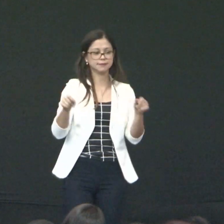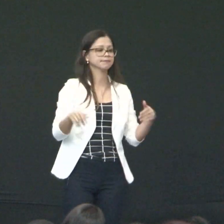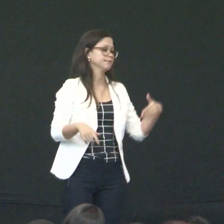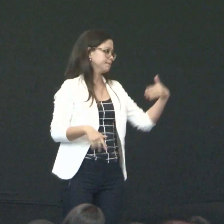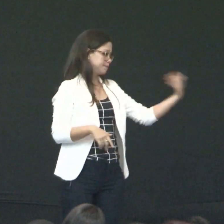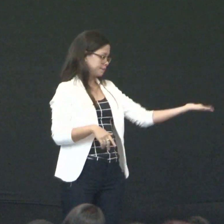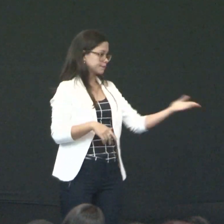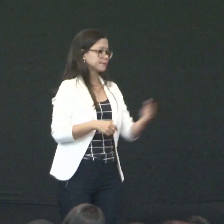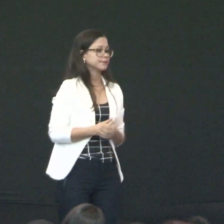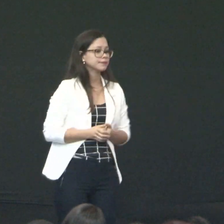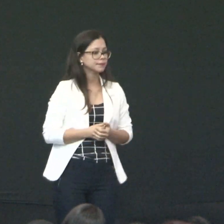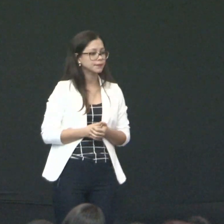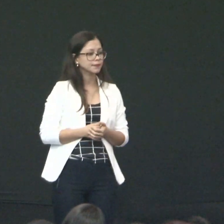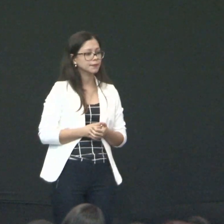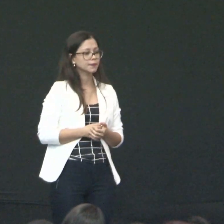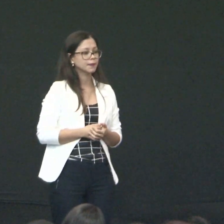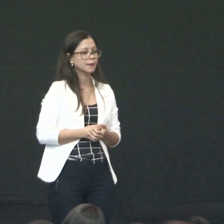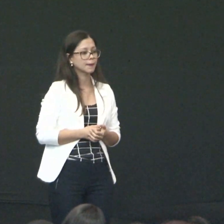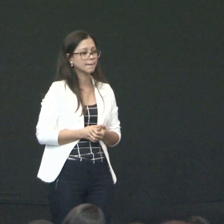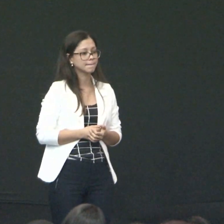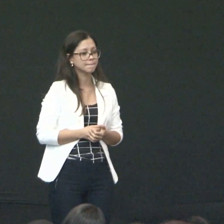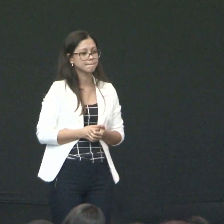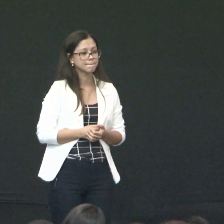As diferenças entre elas eu vou apresentar nesse próximo slide.